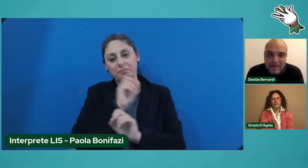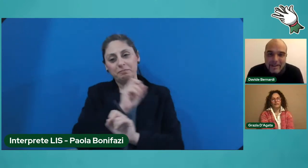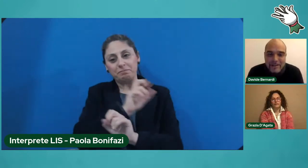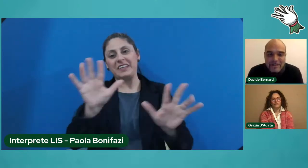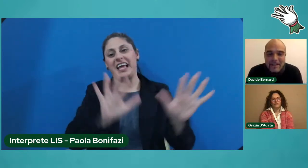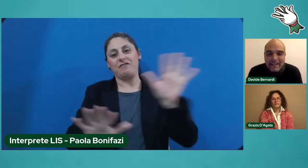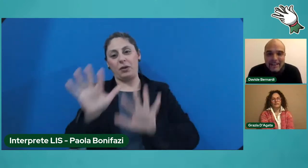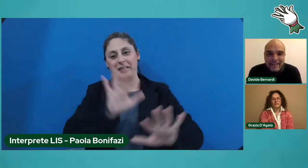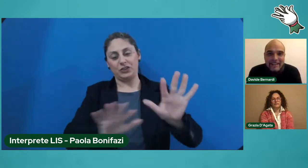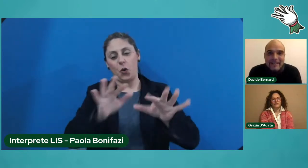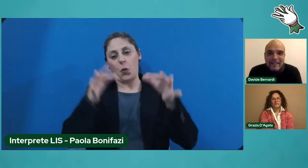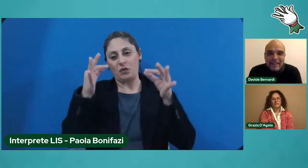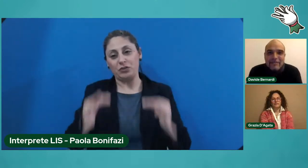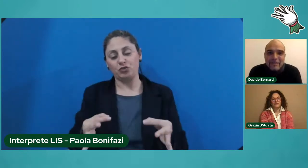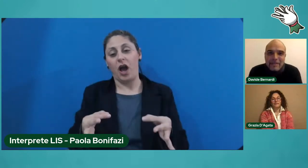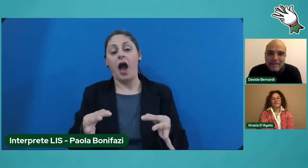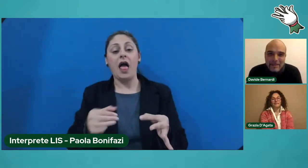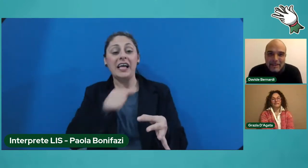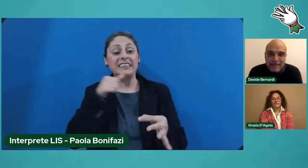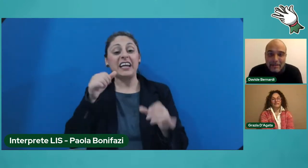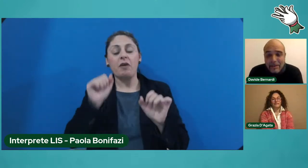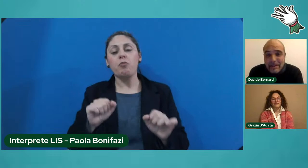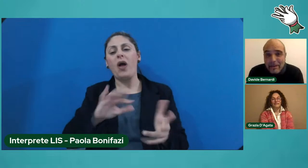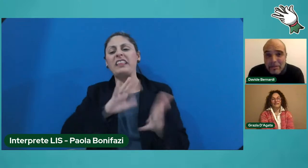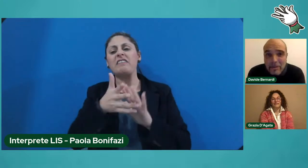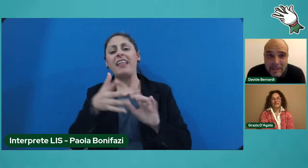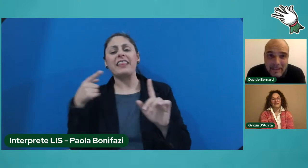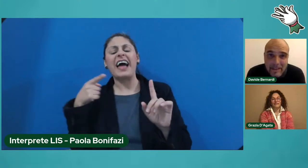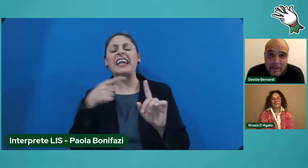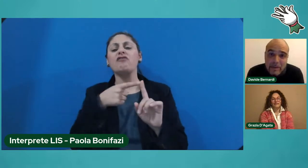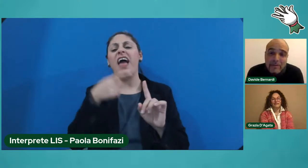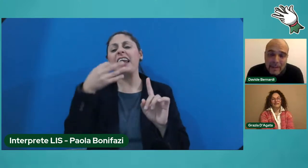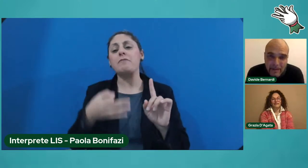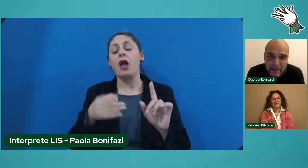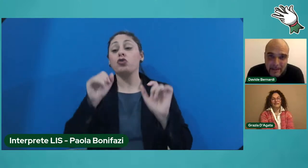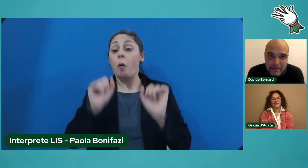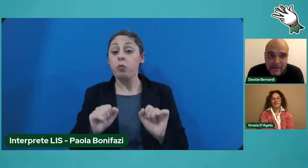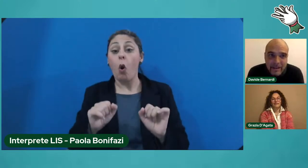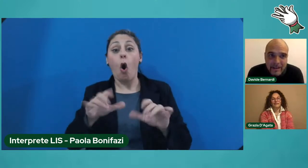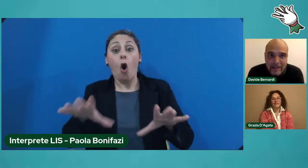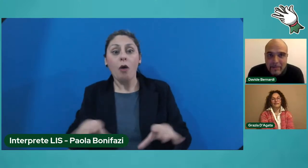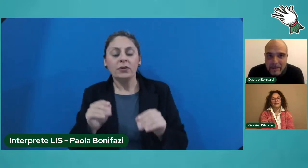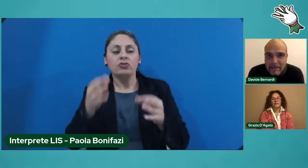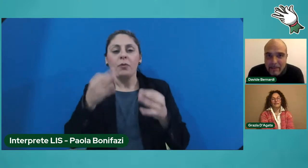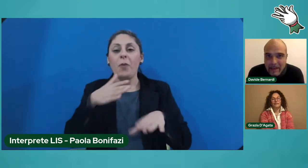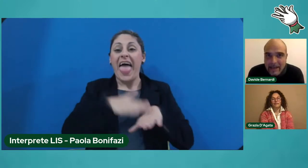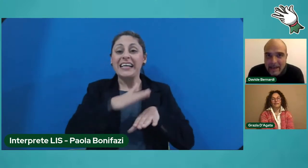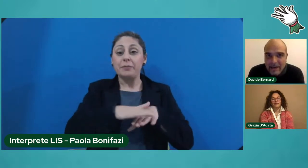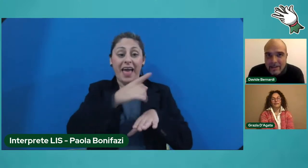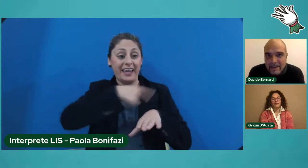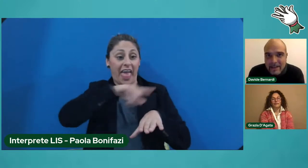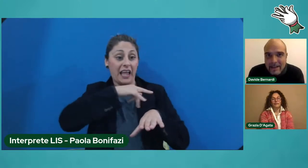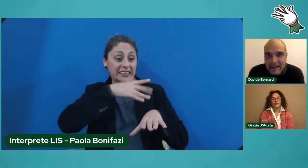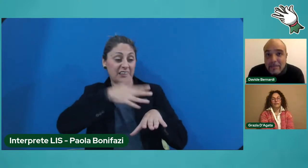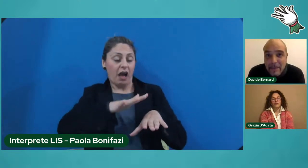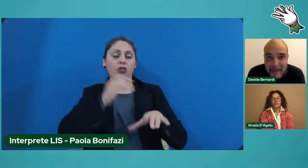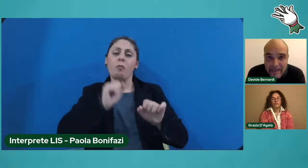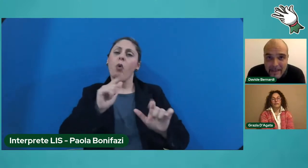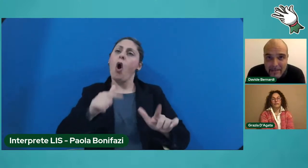informazioni per poter comunque diventare un riferimento. E poter applicare la nostra esperienza, poterla offrire a un po' a